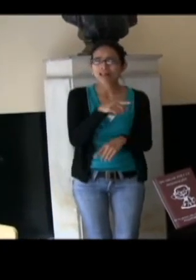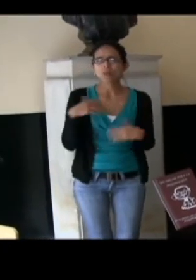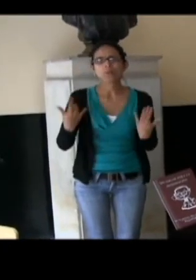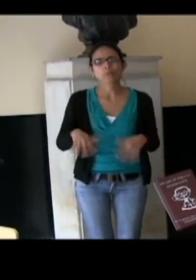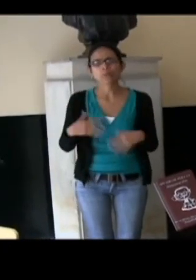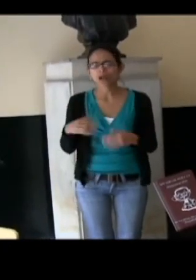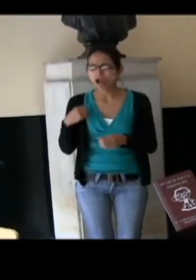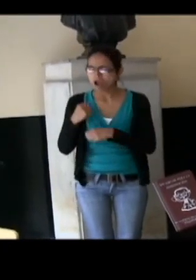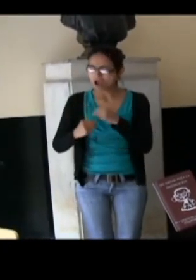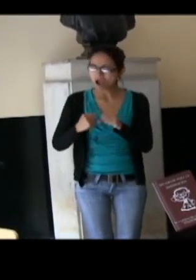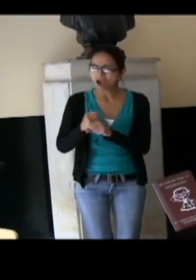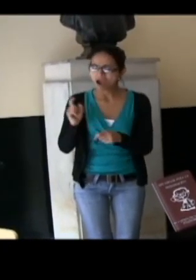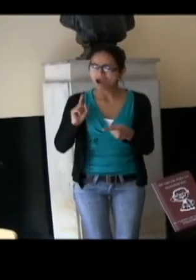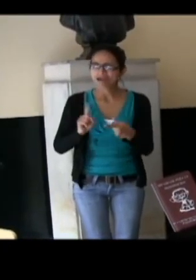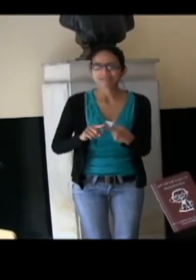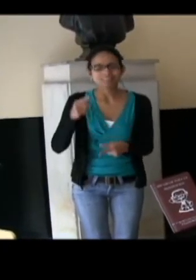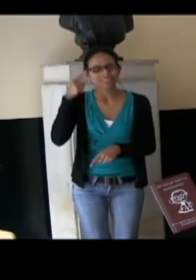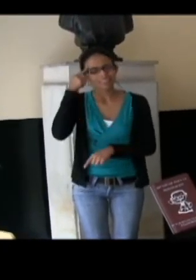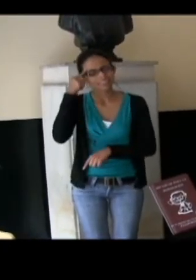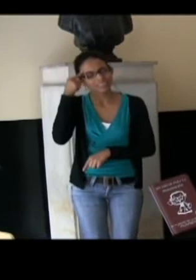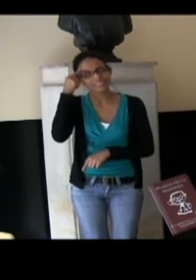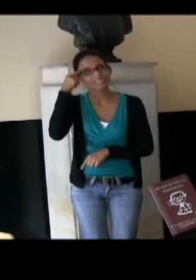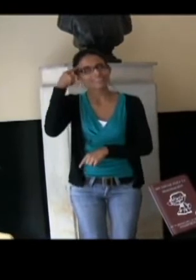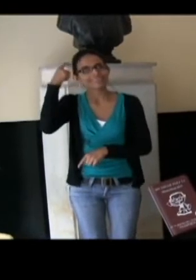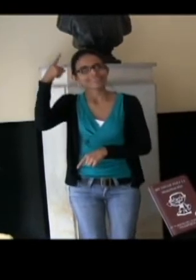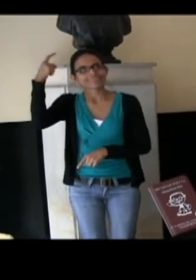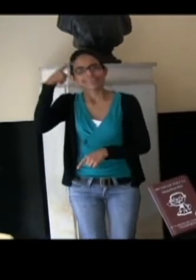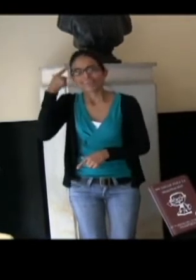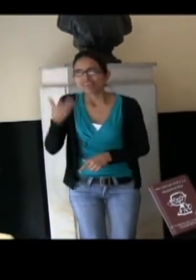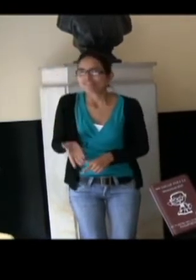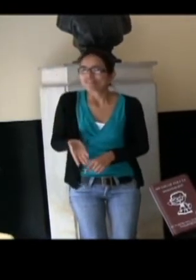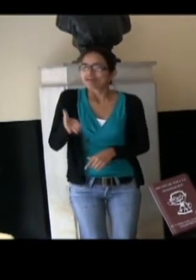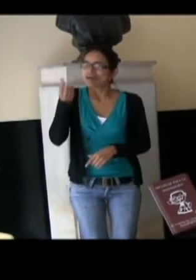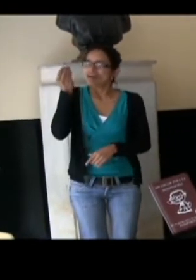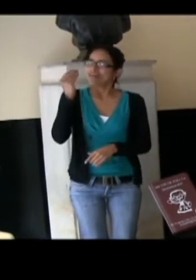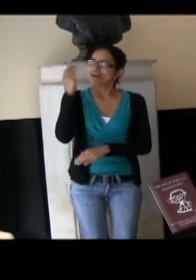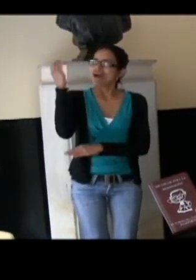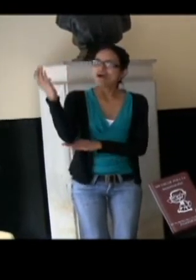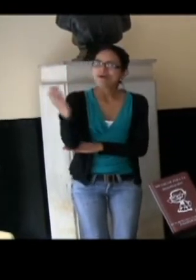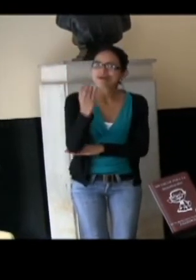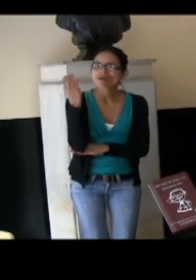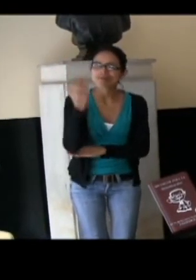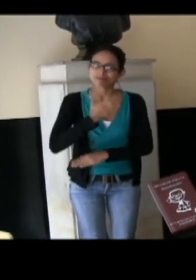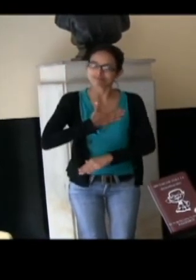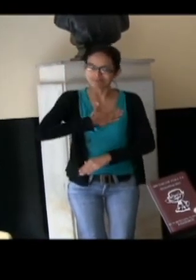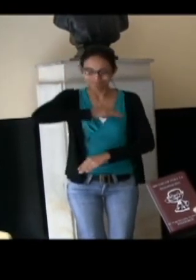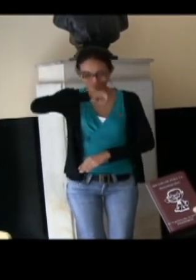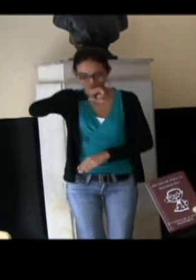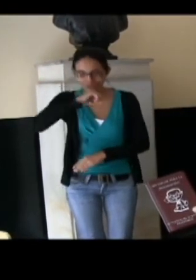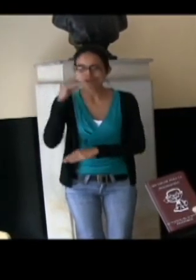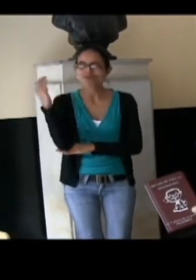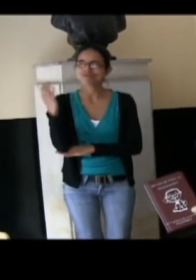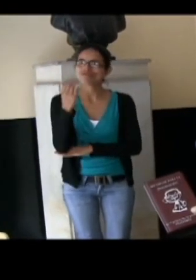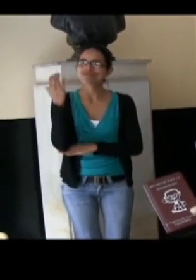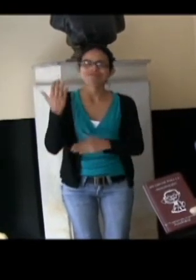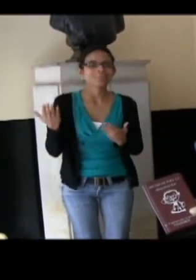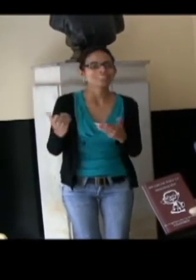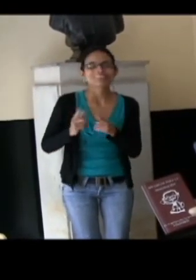Rafael Pombo se trasladó a vivir a Estados Unidos. Allí fue un gran diplomático. Sin embargo, por muchos años le asaltó la idea de volver